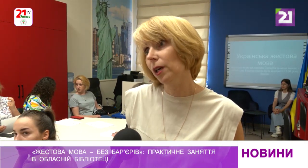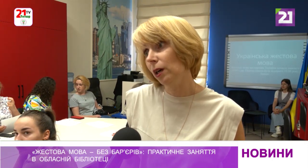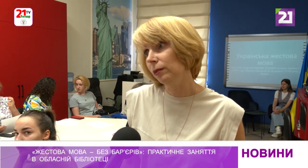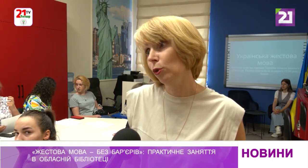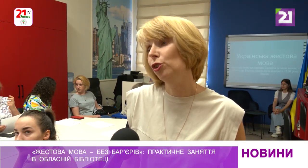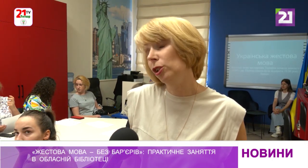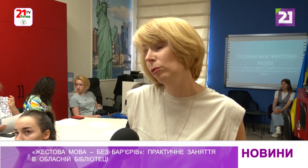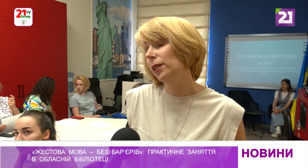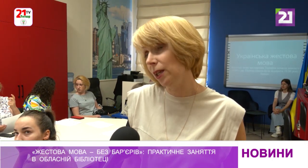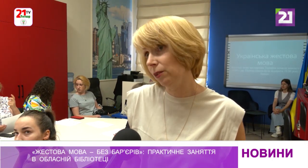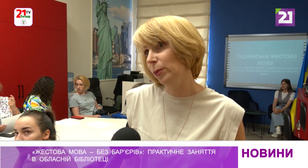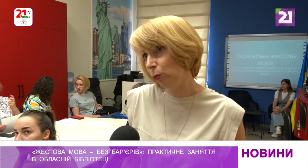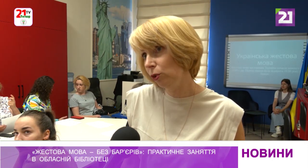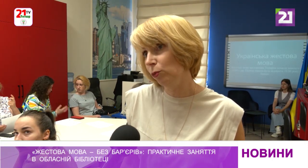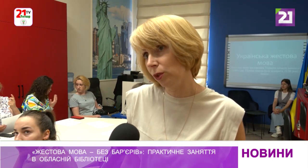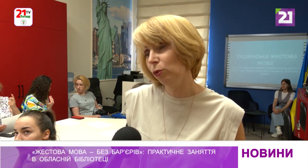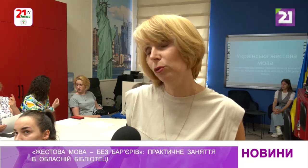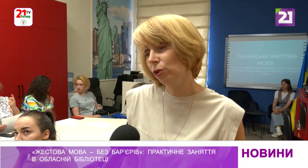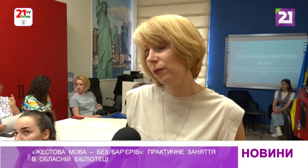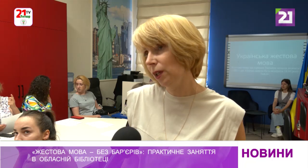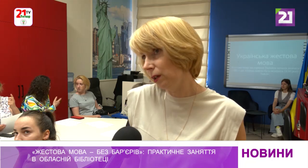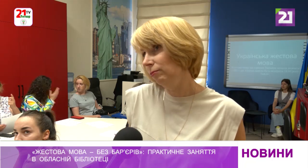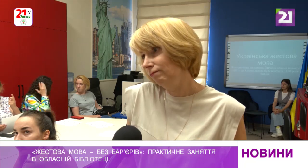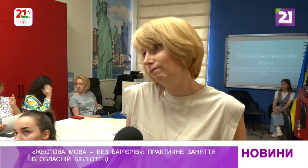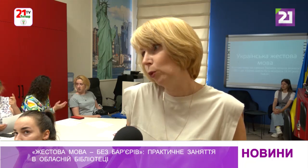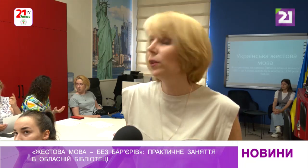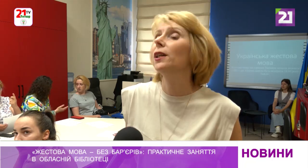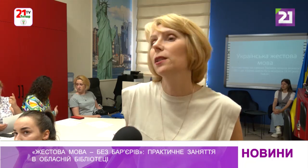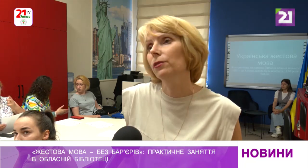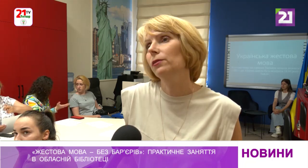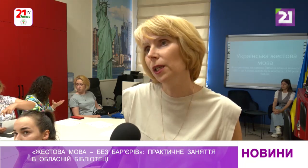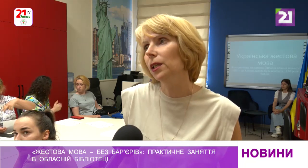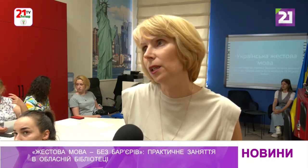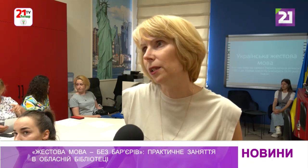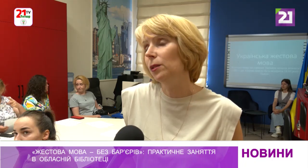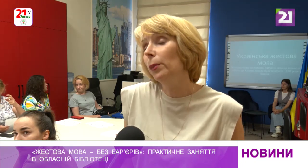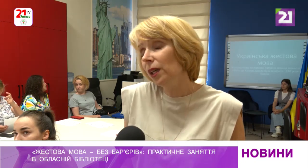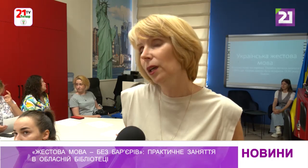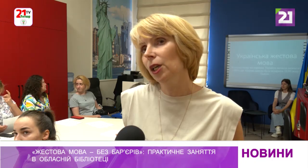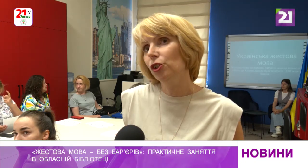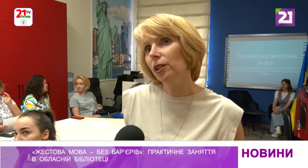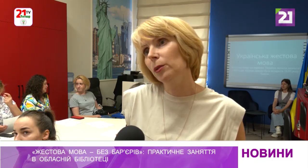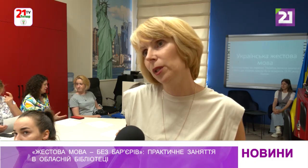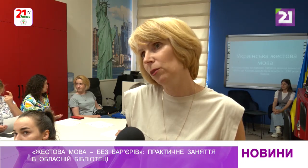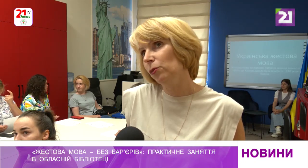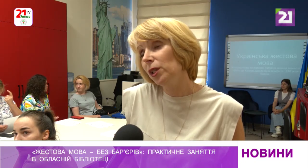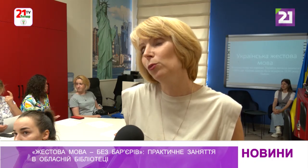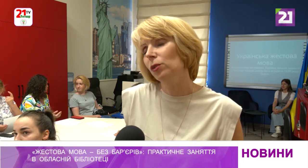яка очікує нас в майбутньому, це буде дуже велика, велика цифра, велика кількість. Ми ще не вміємо